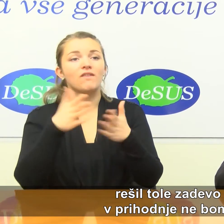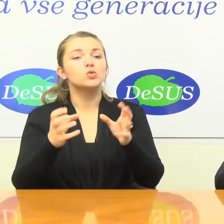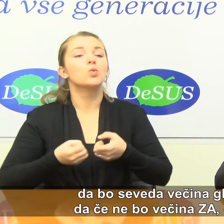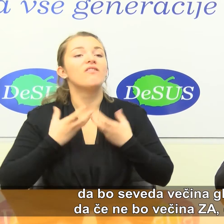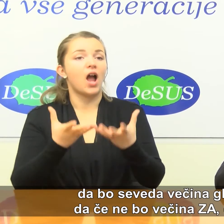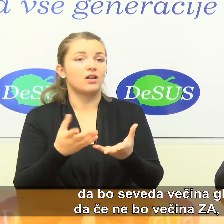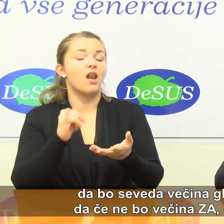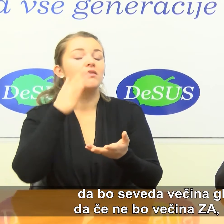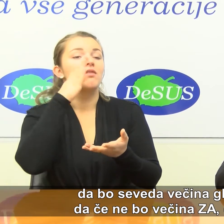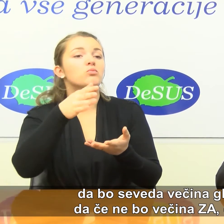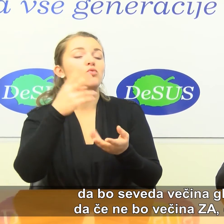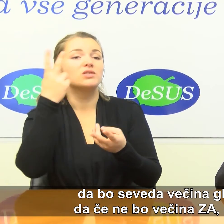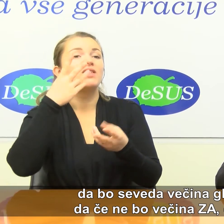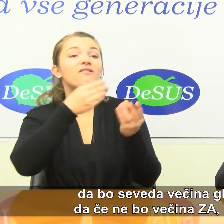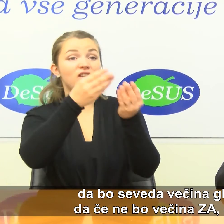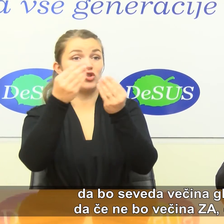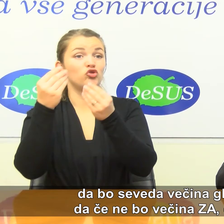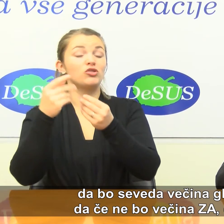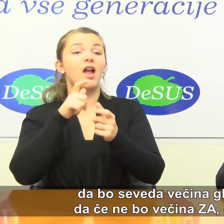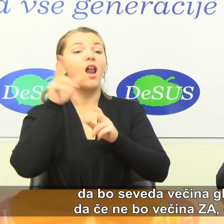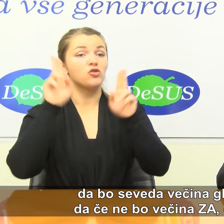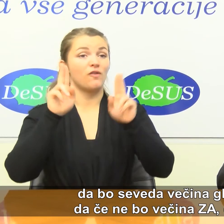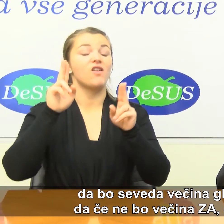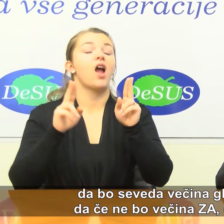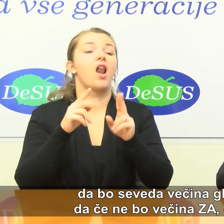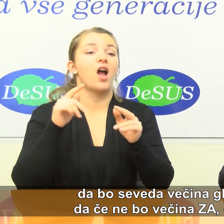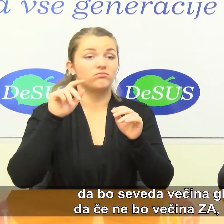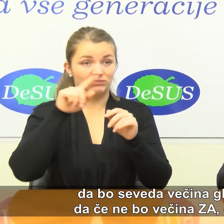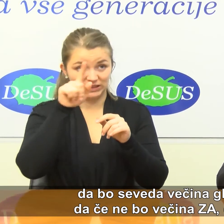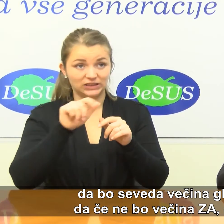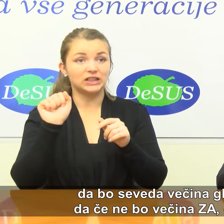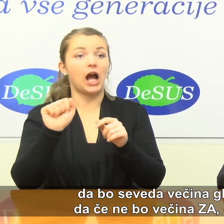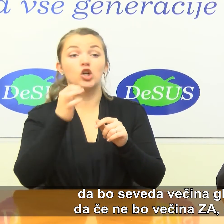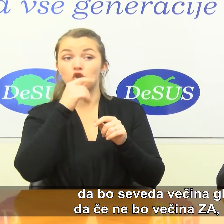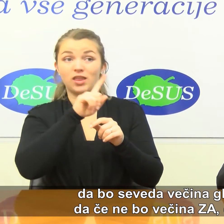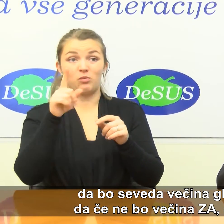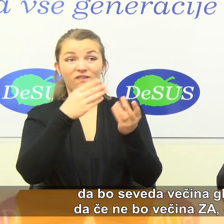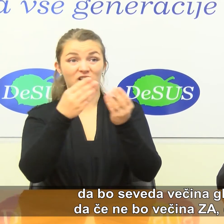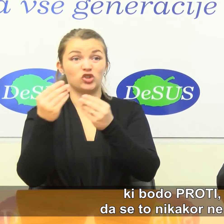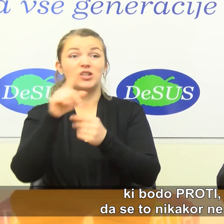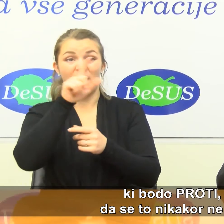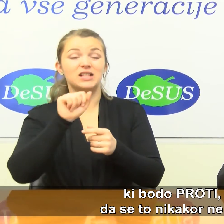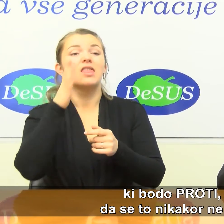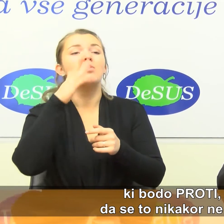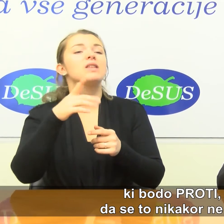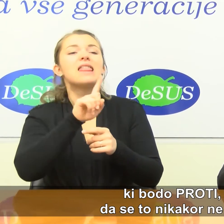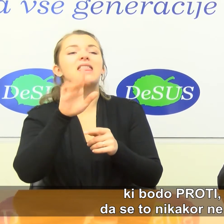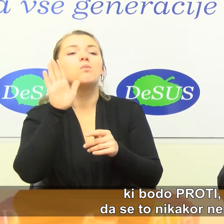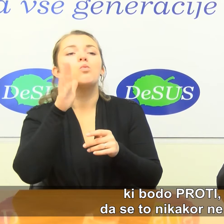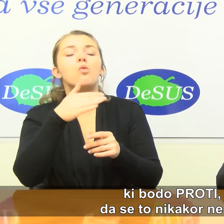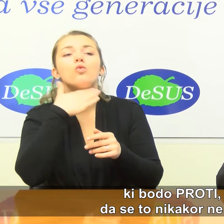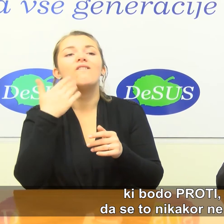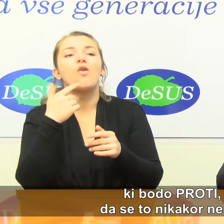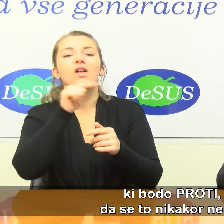ukvarjali, da bo seveda večina glasovala za oziroma da, če ne bo večina za, da ne bo dovolj tistih, ki bodo proti, ker se